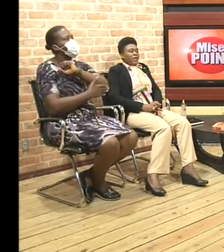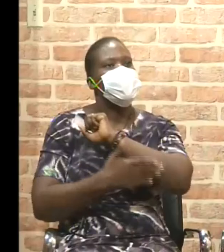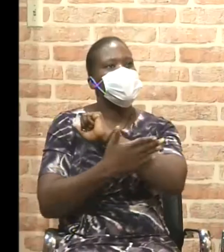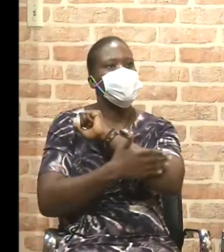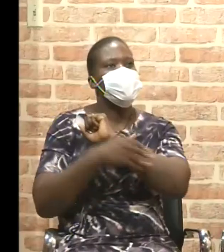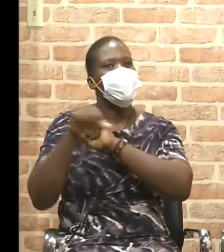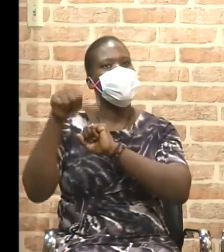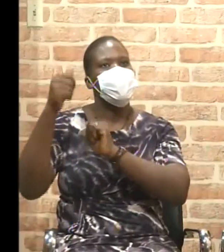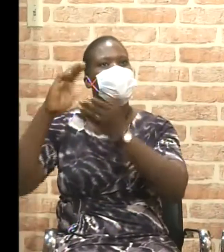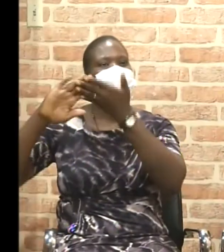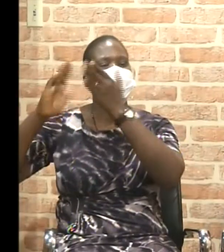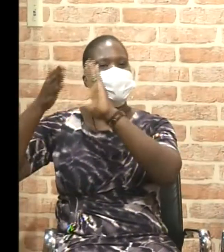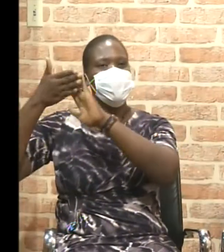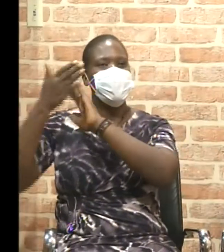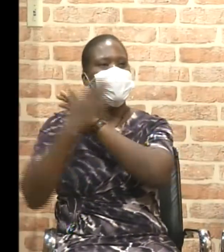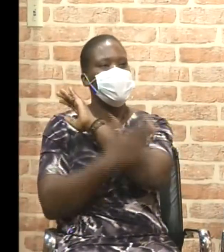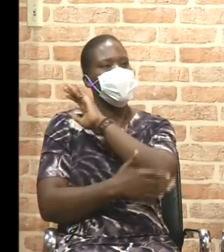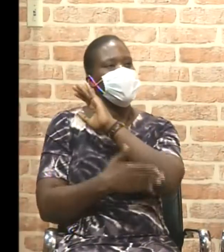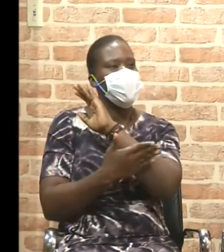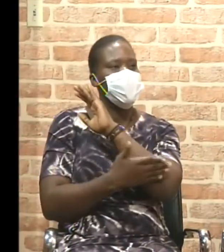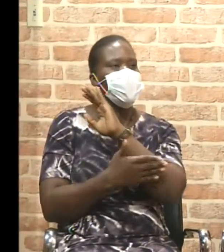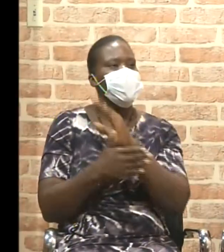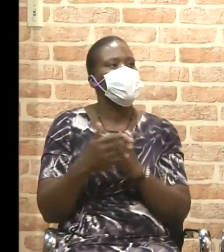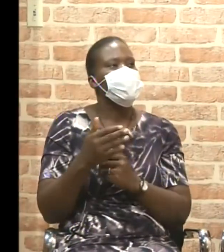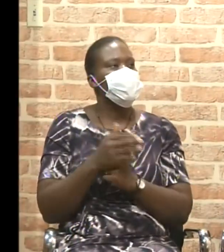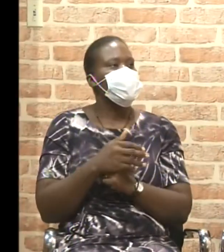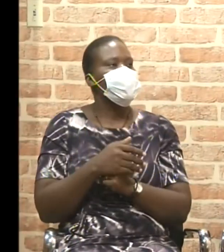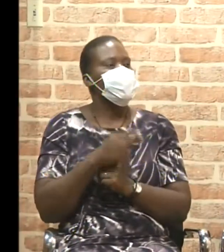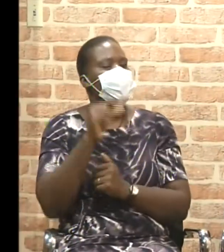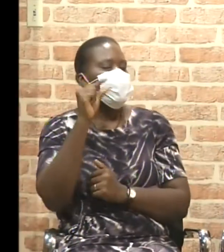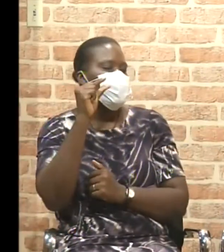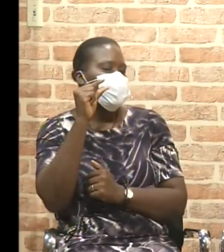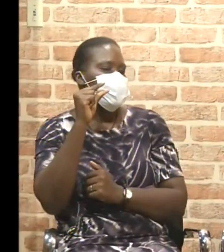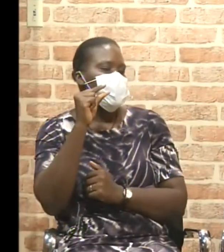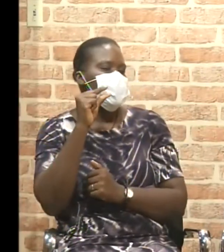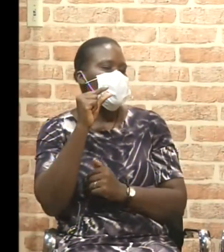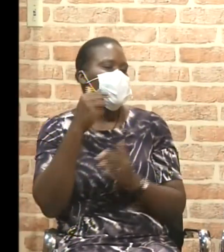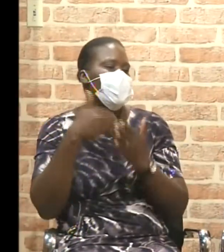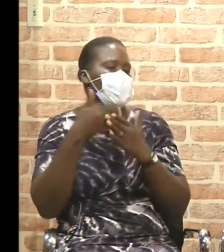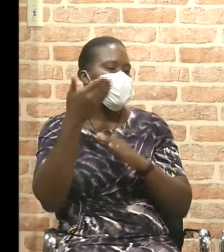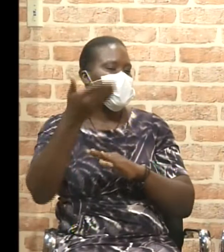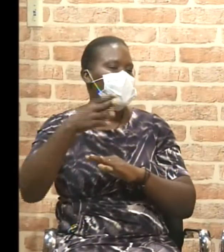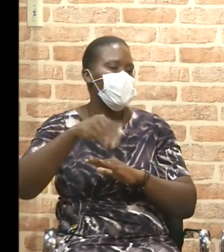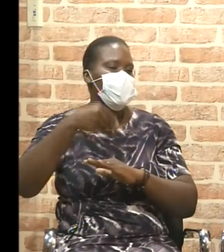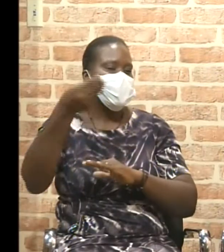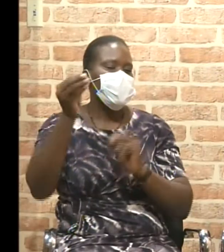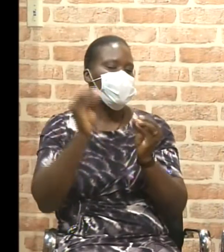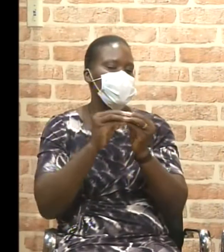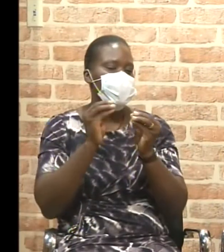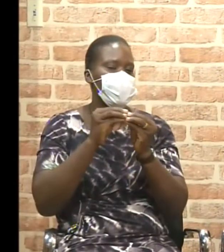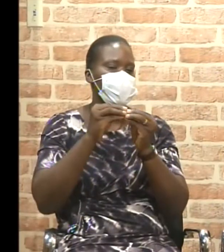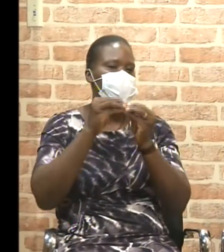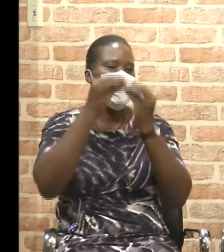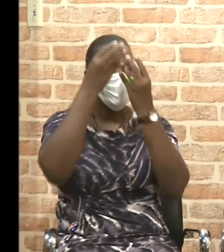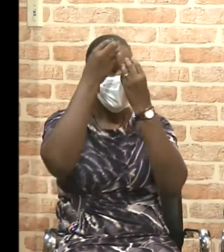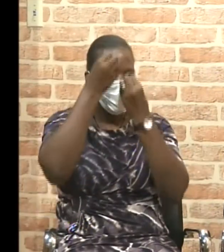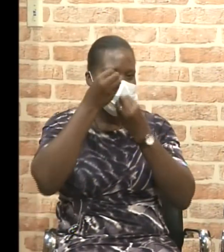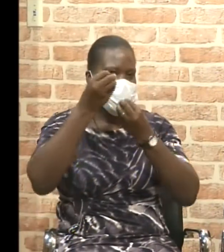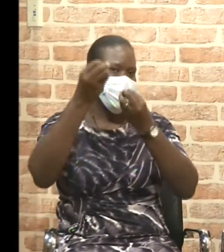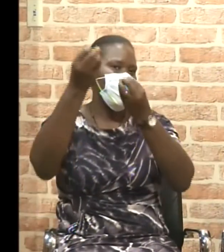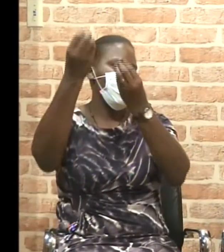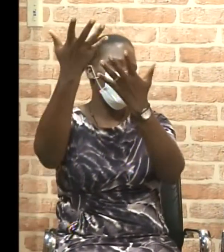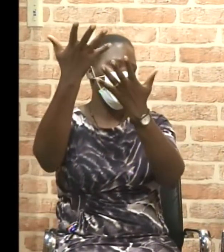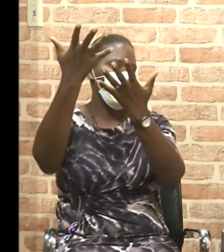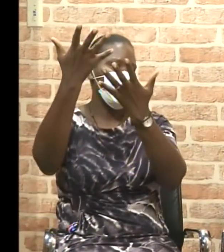dans pays, il faut que moi tout et sous peu m'a pas bon plus information sur ça parce que nous gagnons des coordonnateurs départementaux qui ban